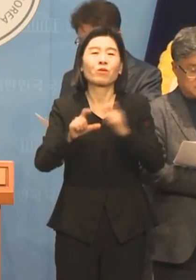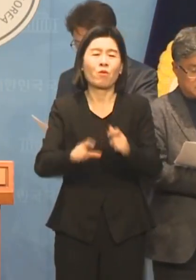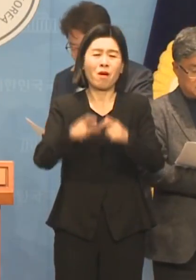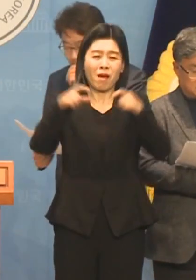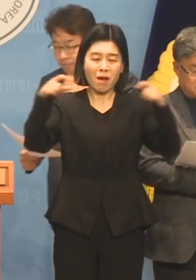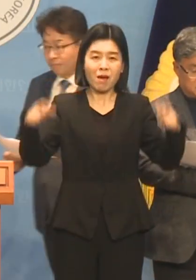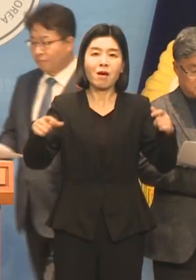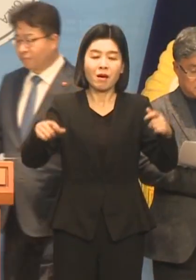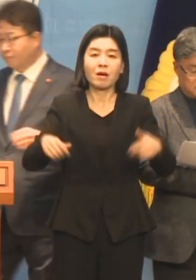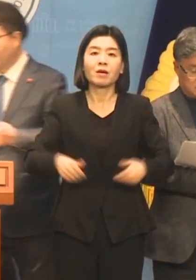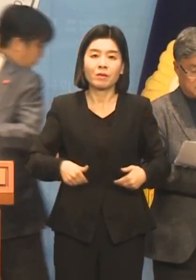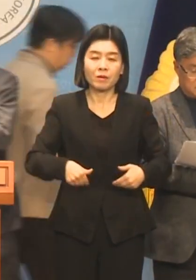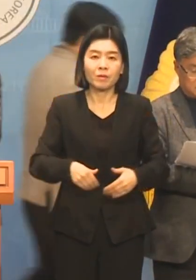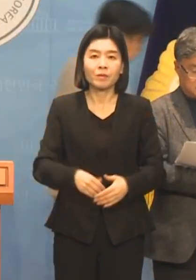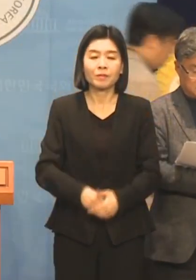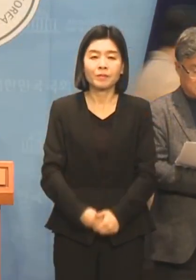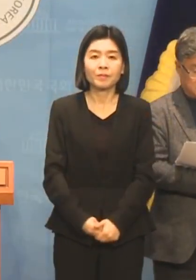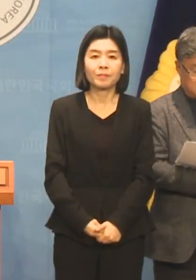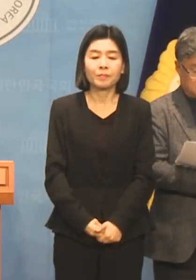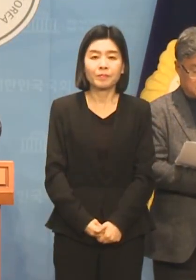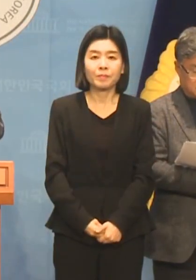것입니다.